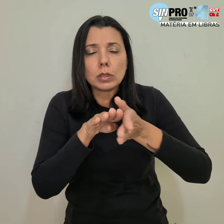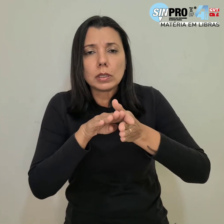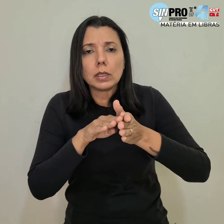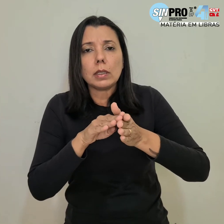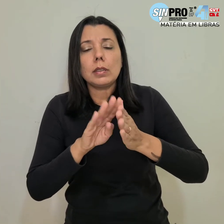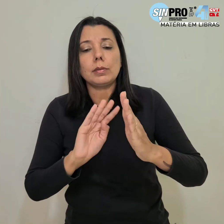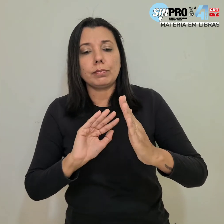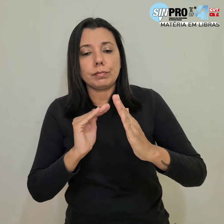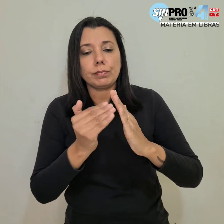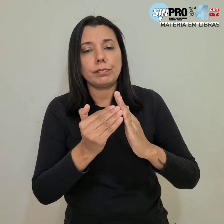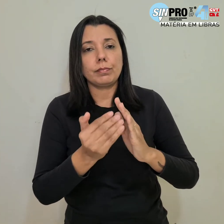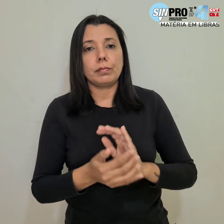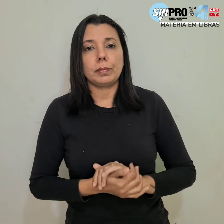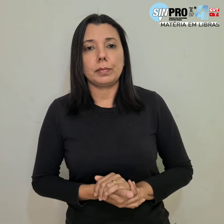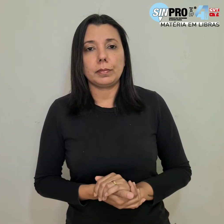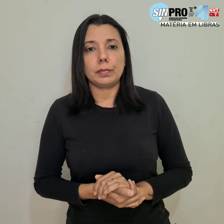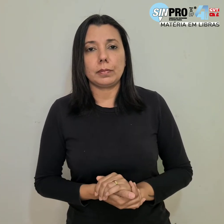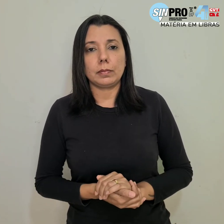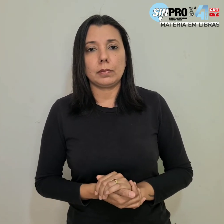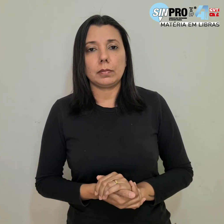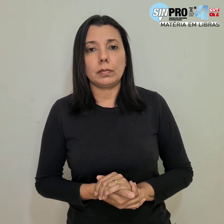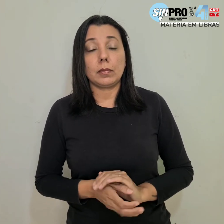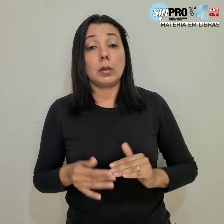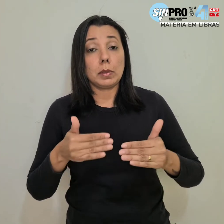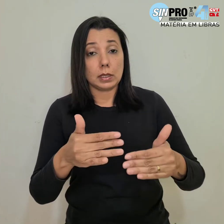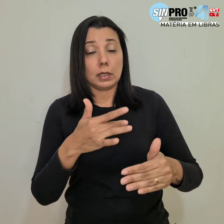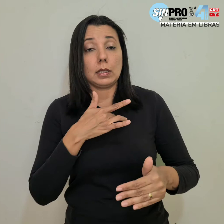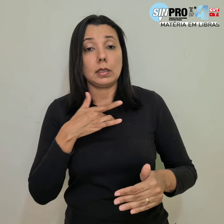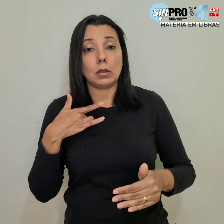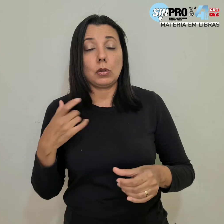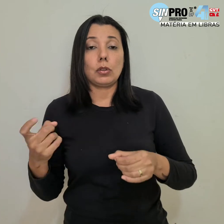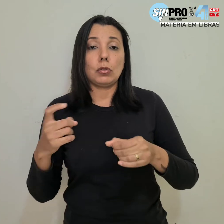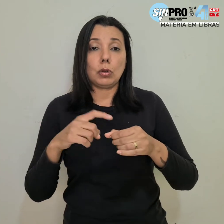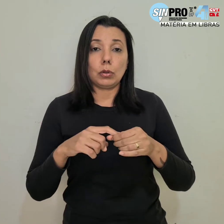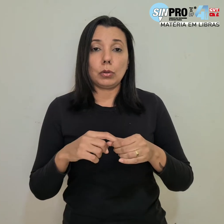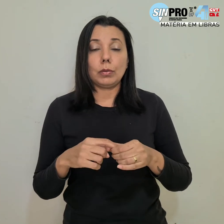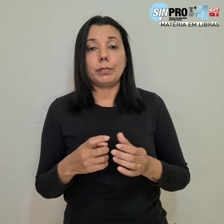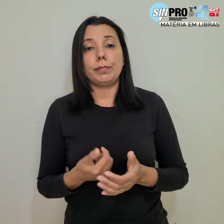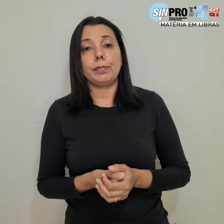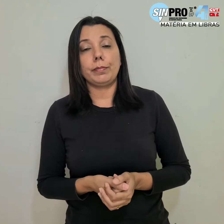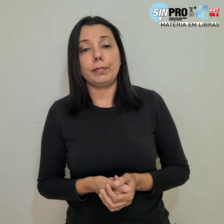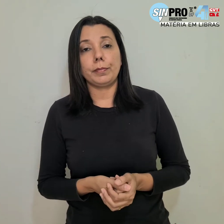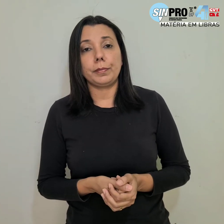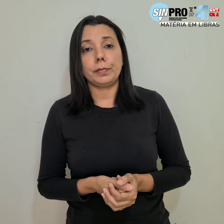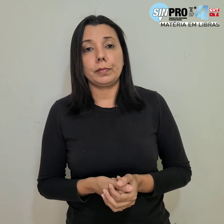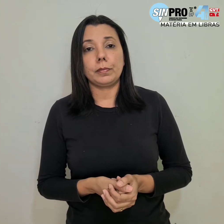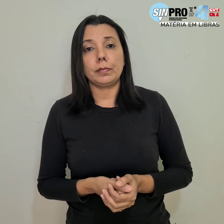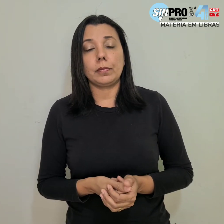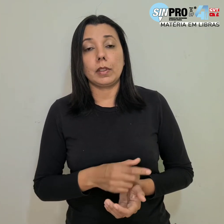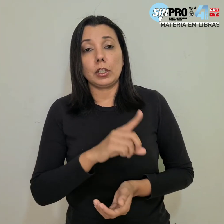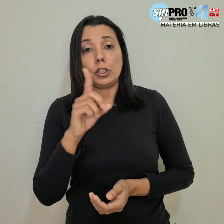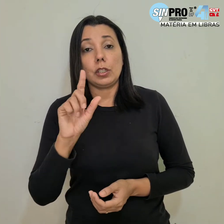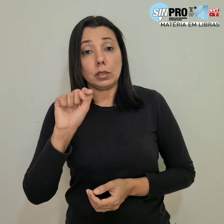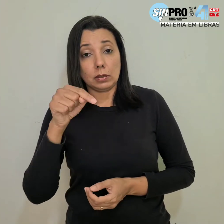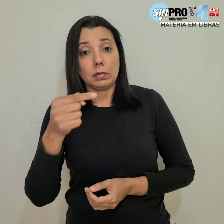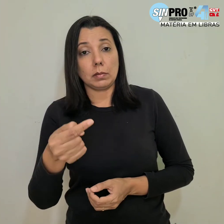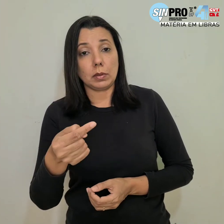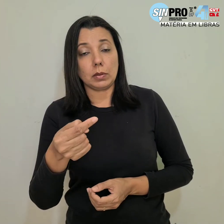sobre a quarentena. O Ministério da Saúde voltou atrás no dia seguinte,